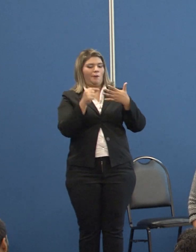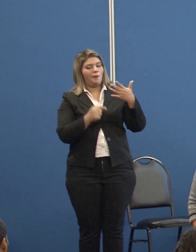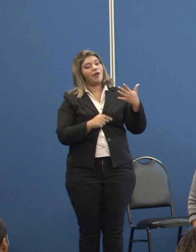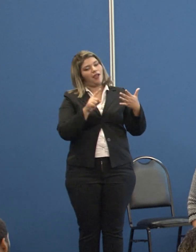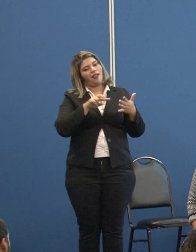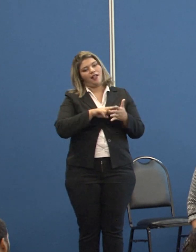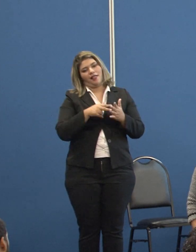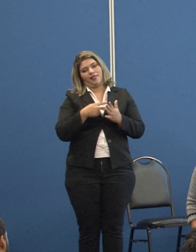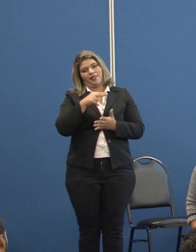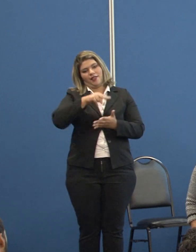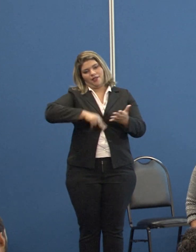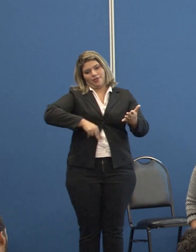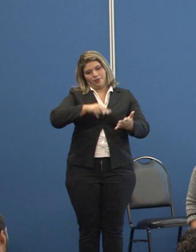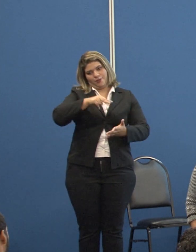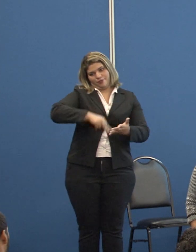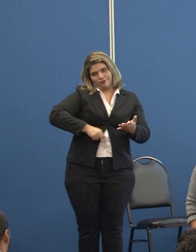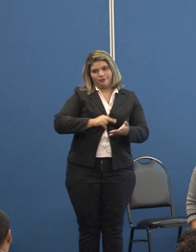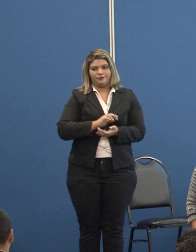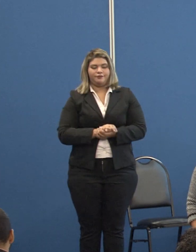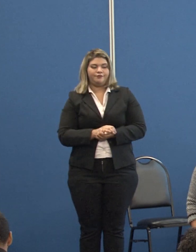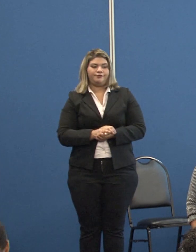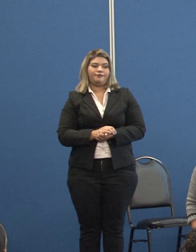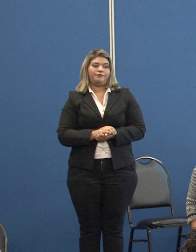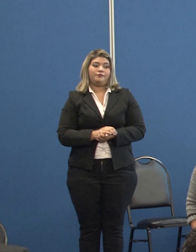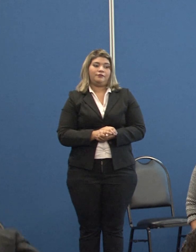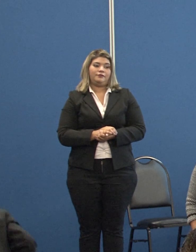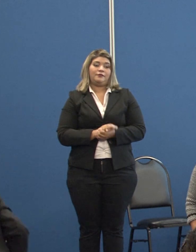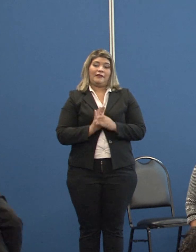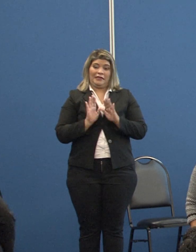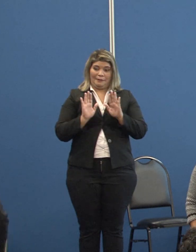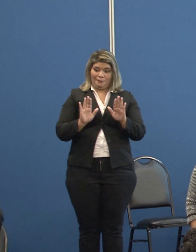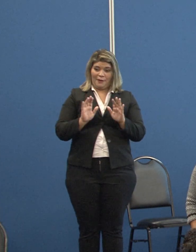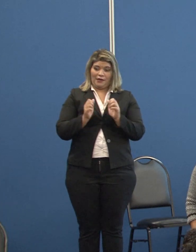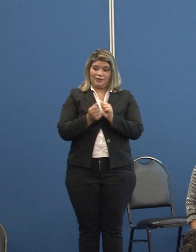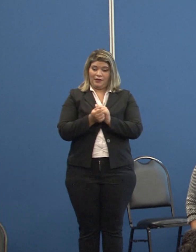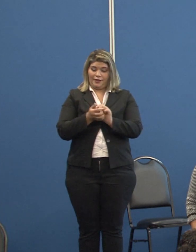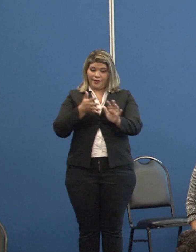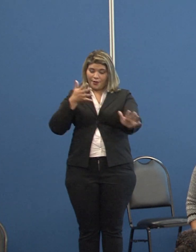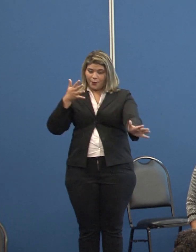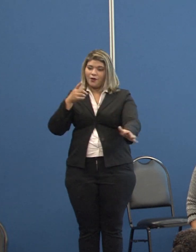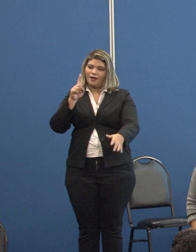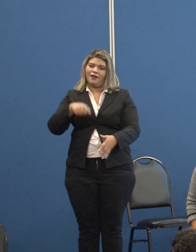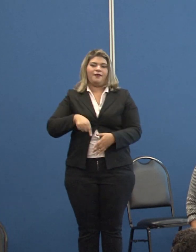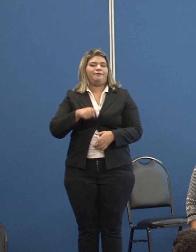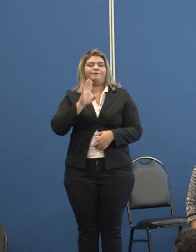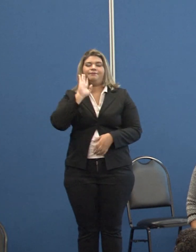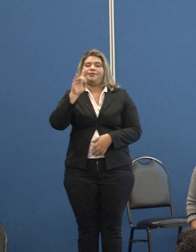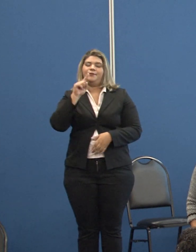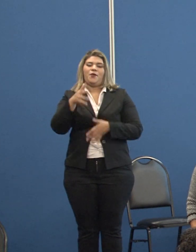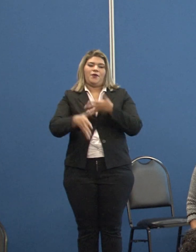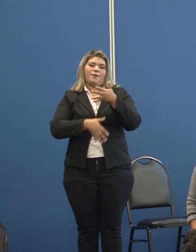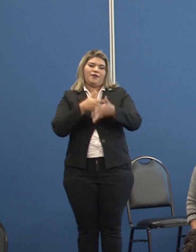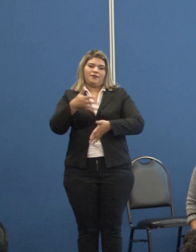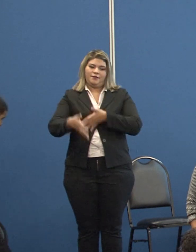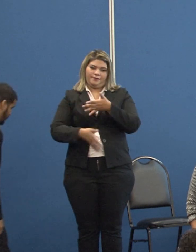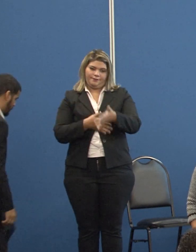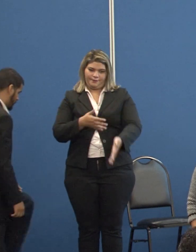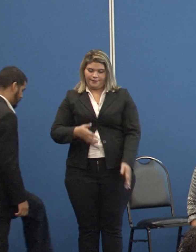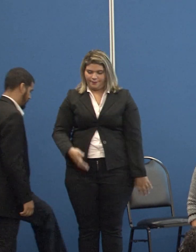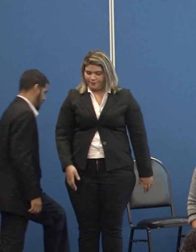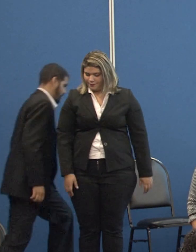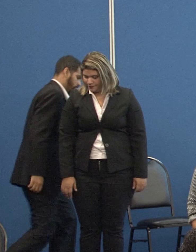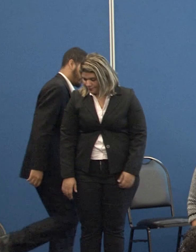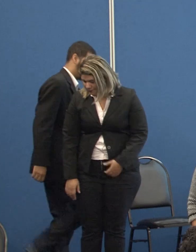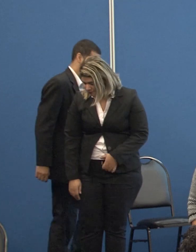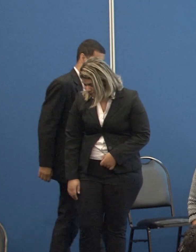leitura, ok? Mas a língua de instrução é a língua de sinais,